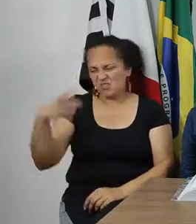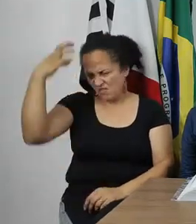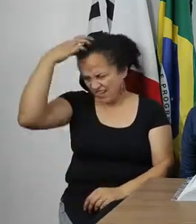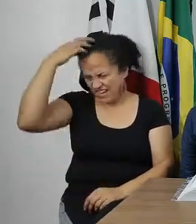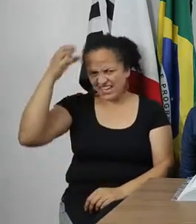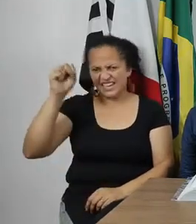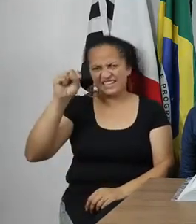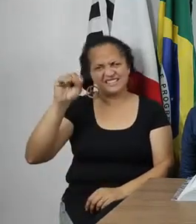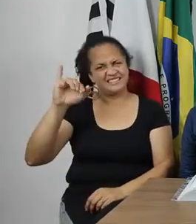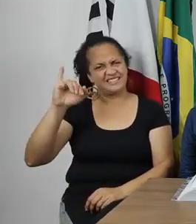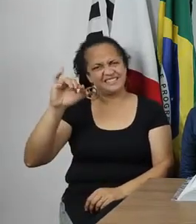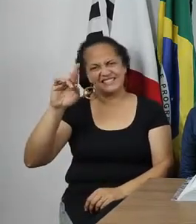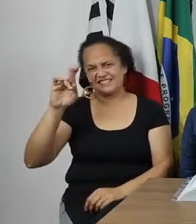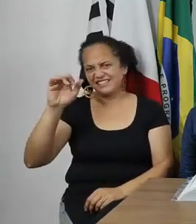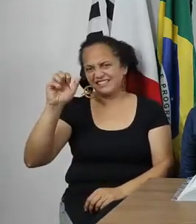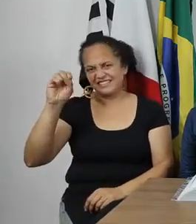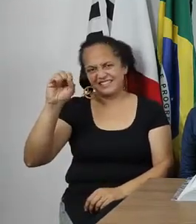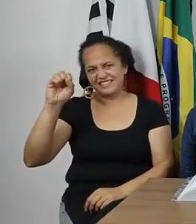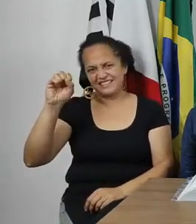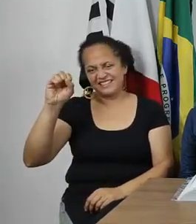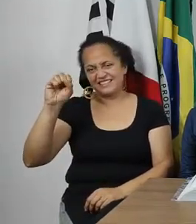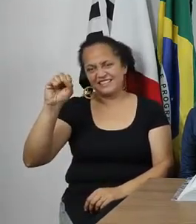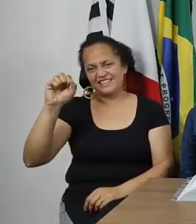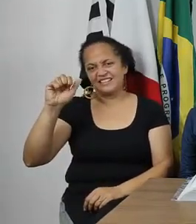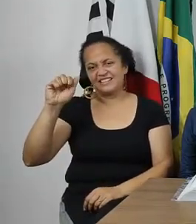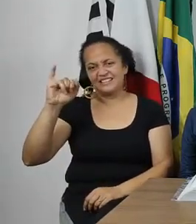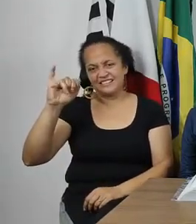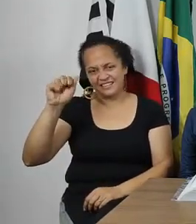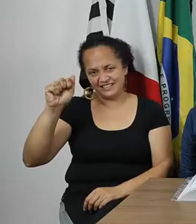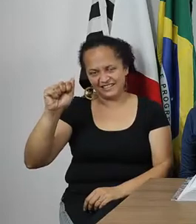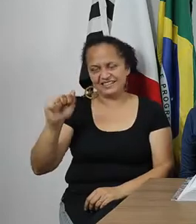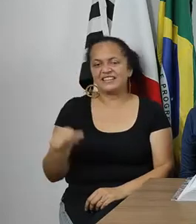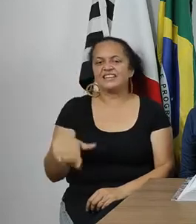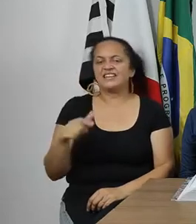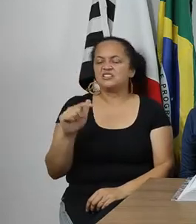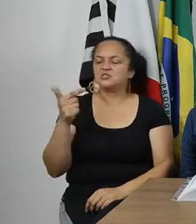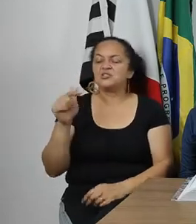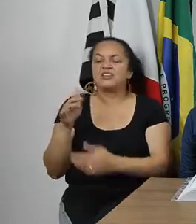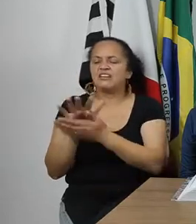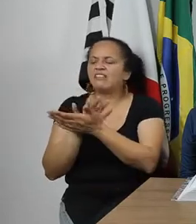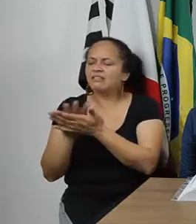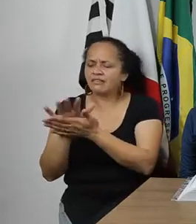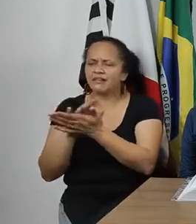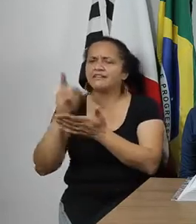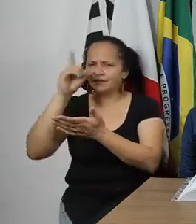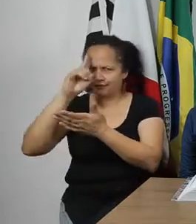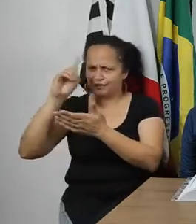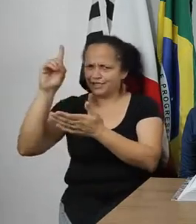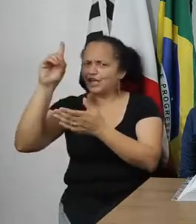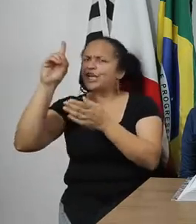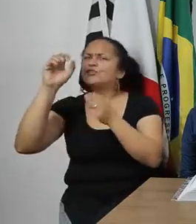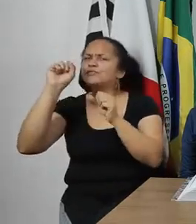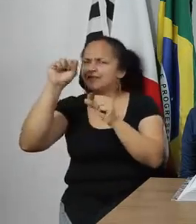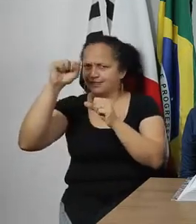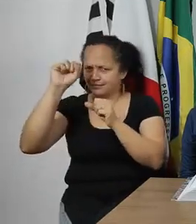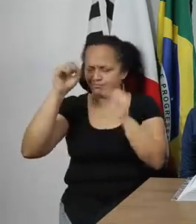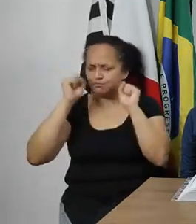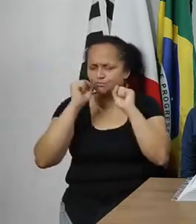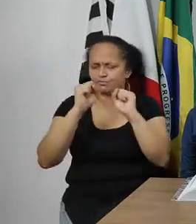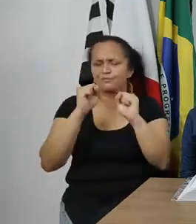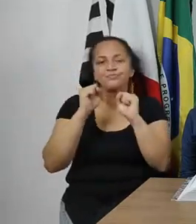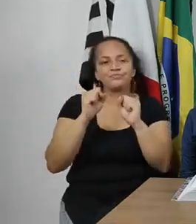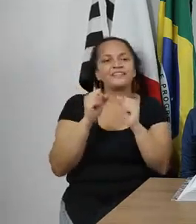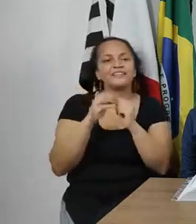terras. Deus era o dono de tudo e ele tinha poder sobre tudo. Ezequias, ele